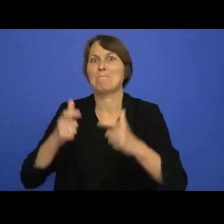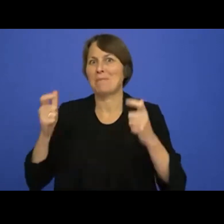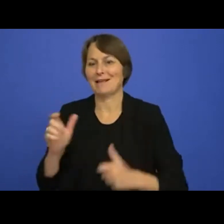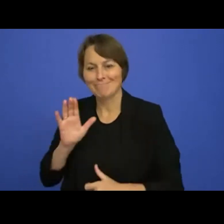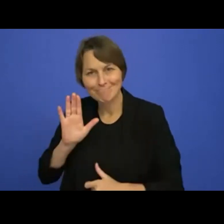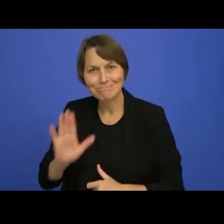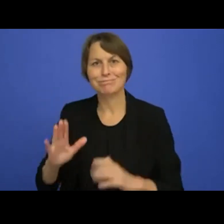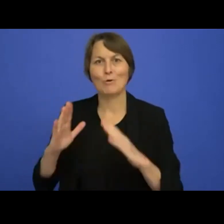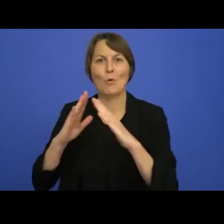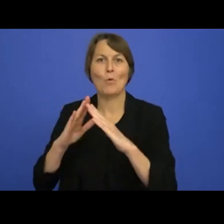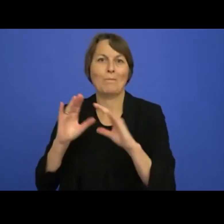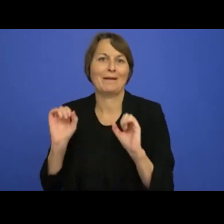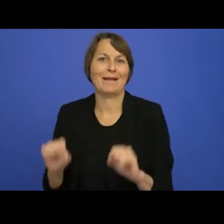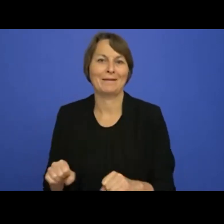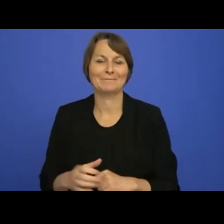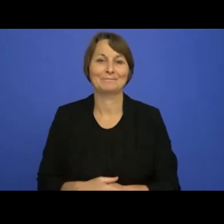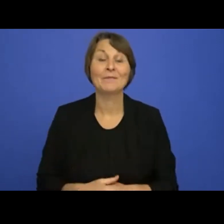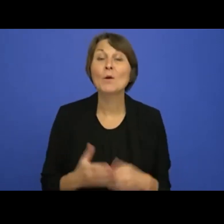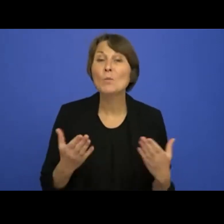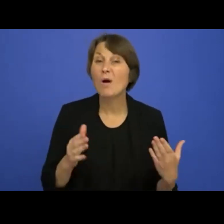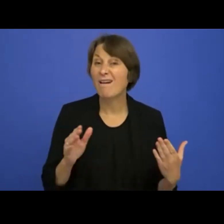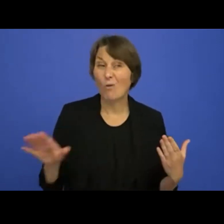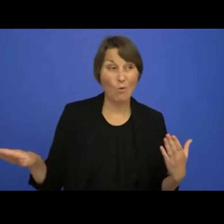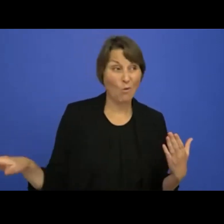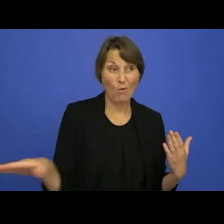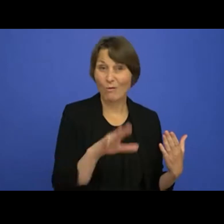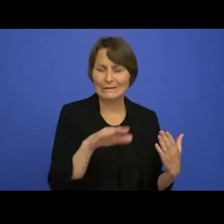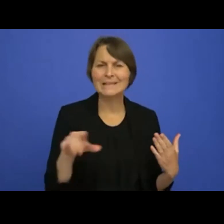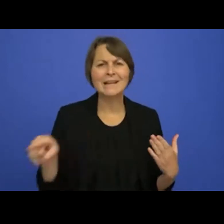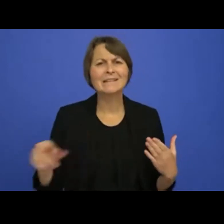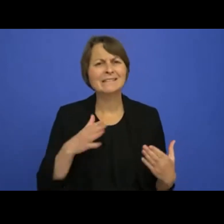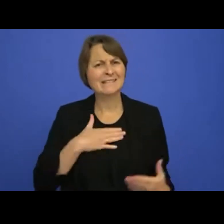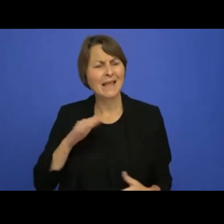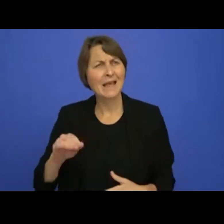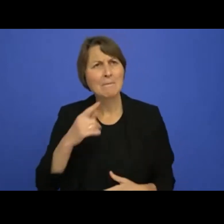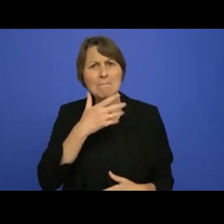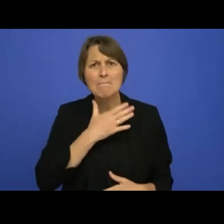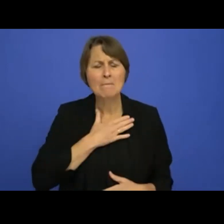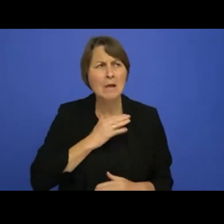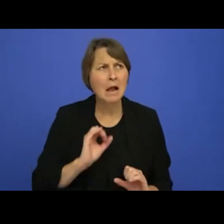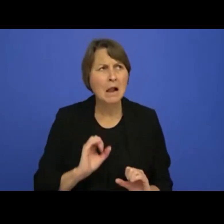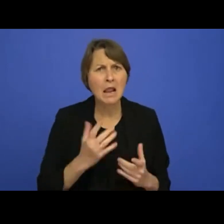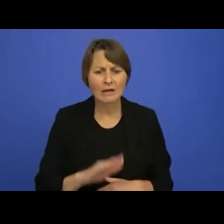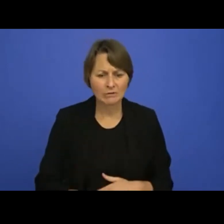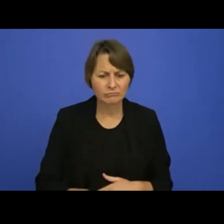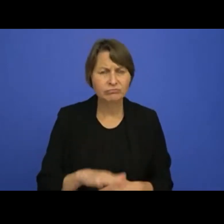Et les parents peuvent jouer un rôle à la maison pour leurs enfants, car ça apporte une certaine